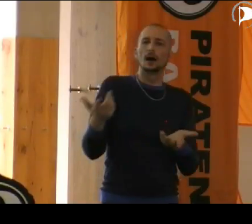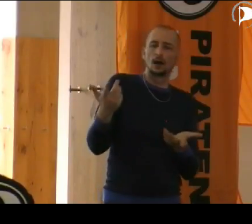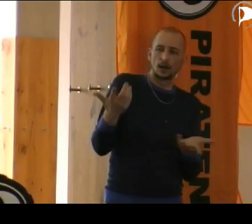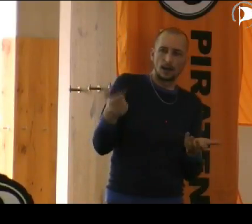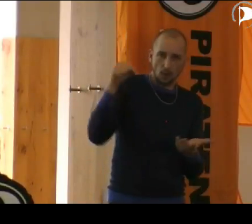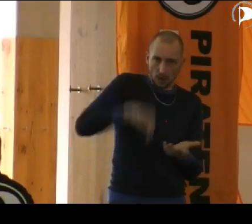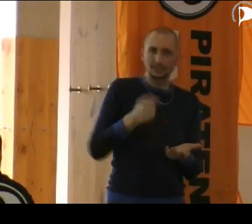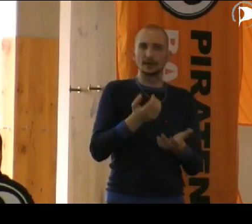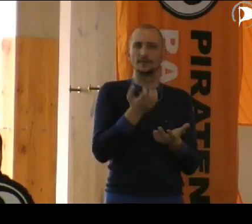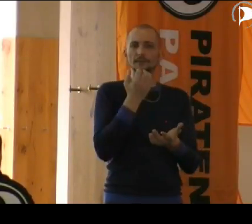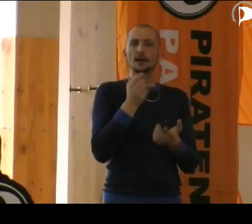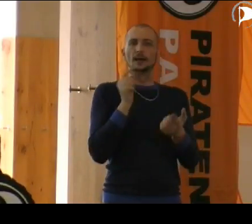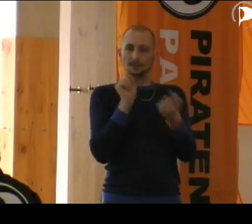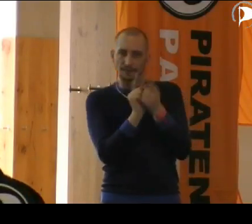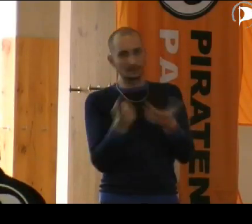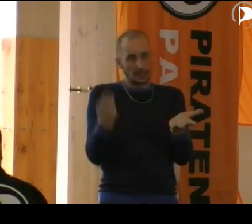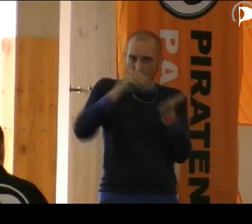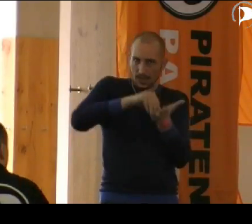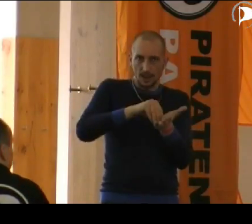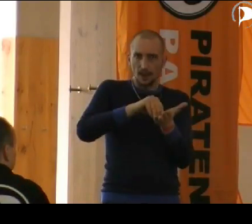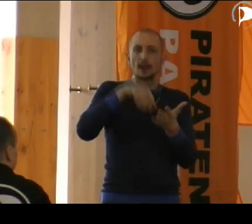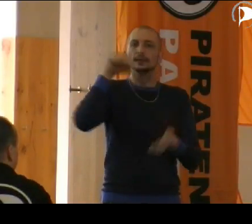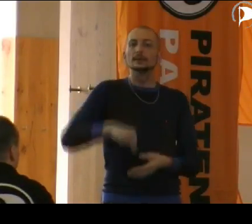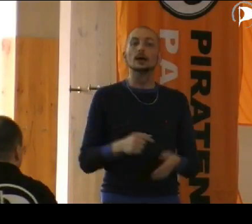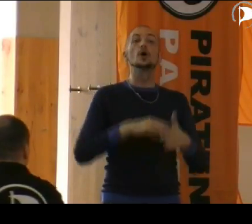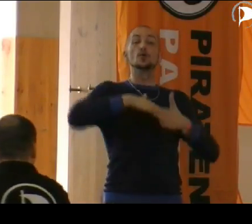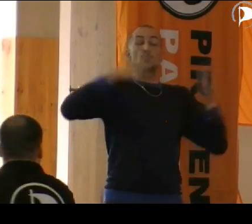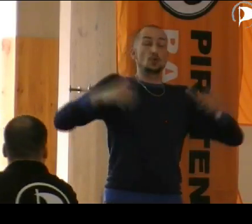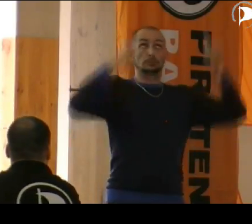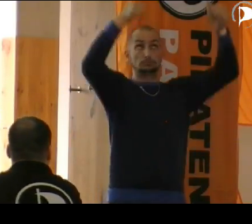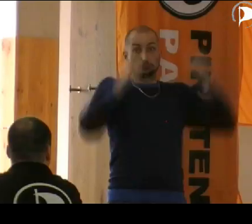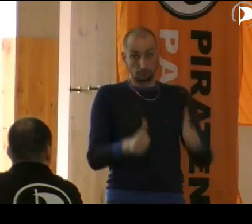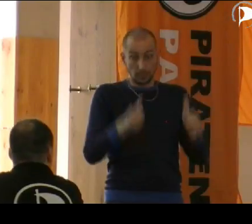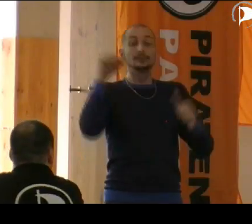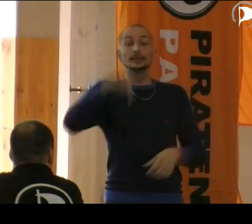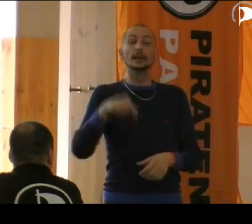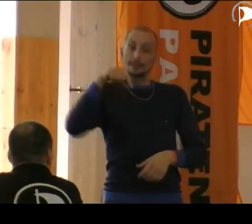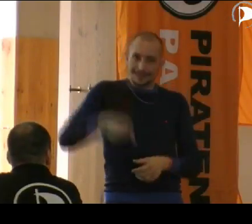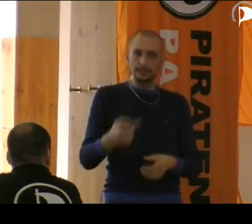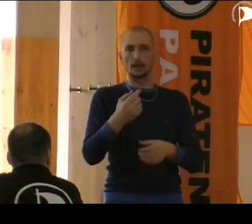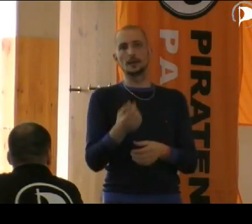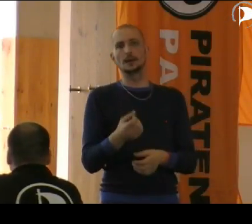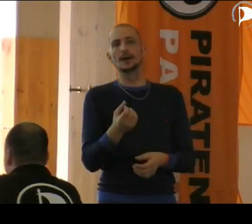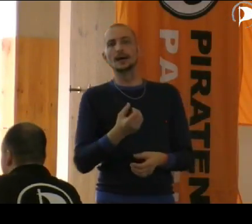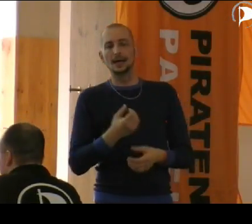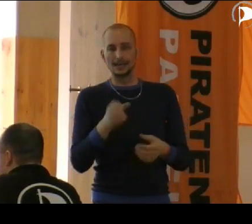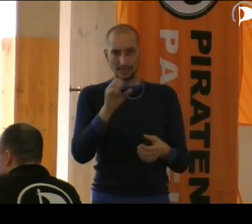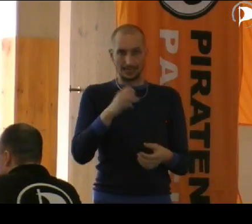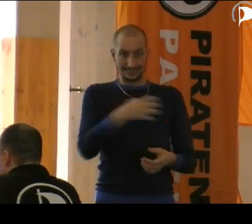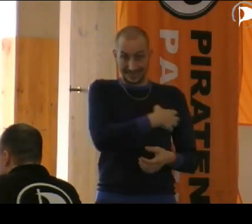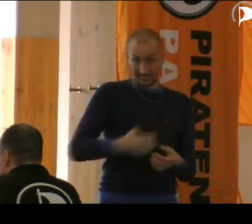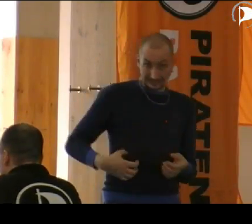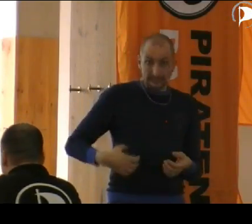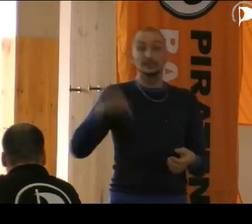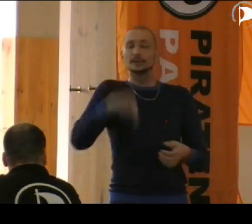beim nächsten landesparteitag der bunte anhalt nicht rosten der karte der koordination mit niedersachsen und schließt mit deutschland übernommen ich habe viele viele